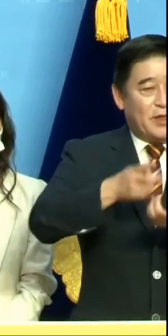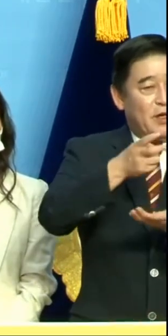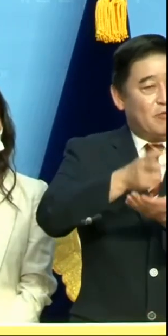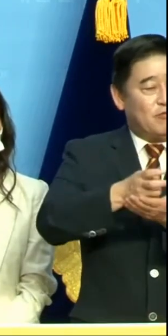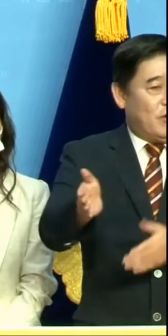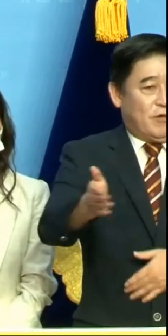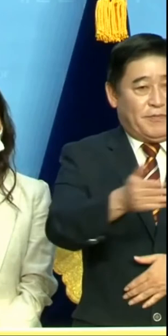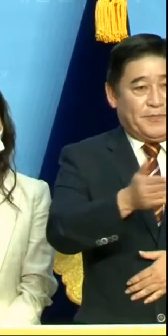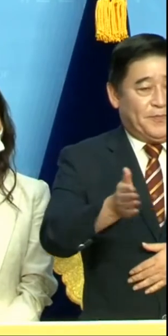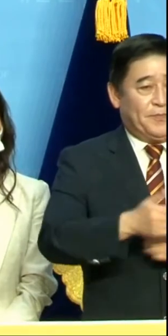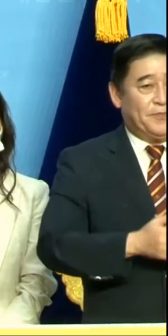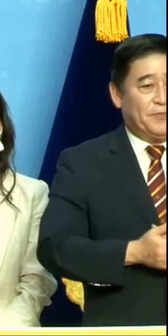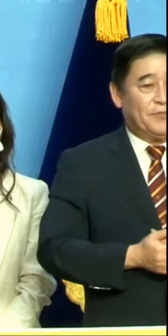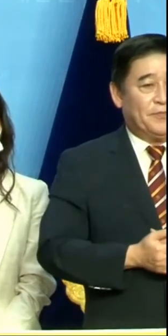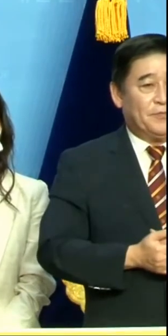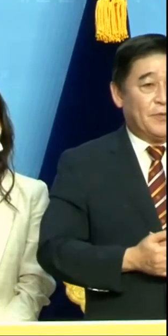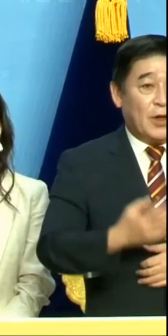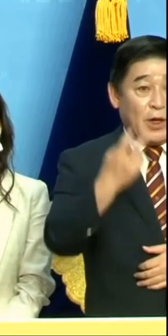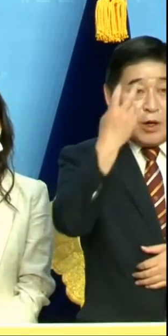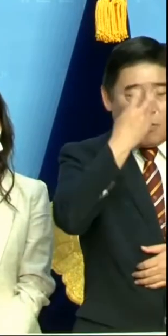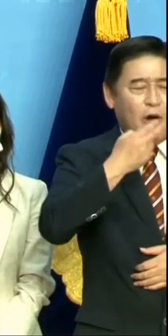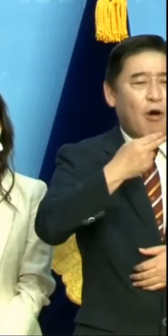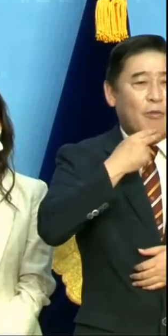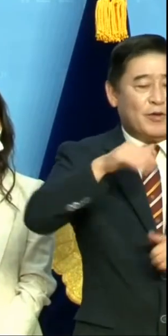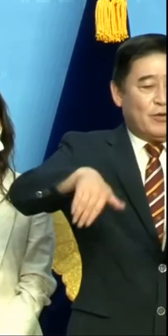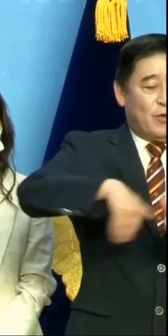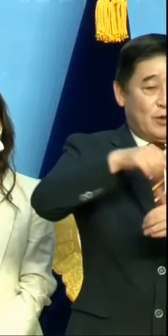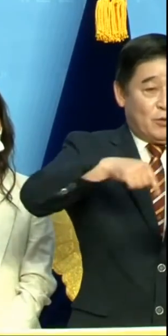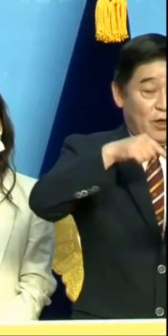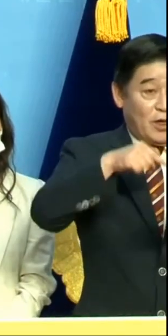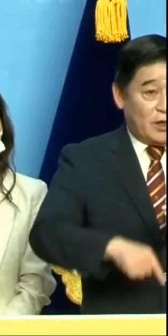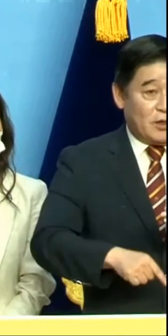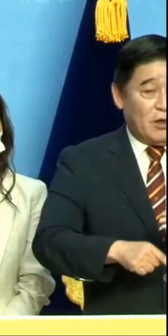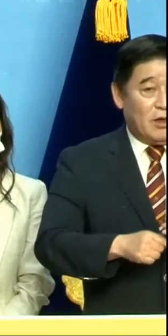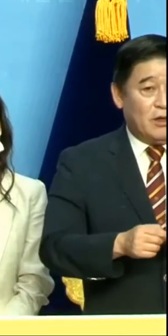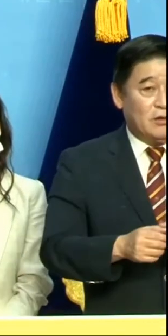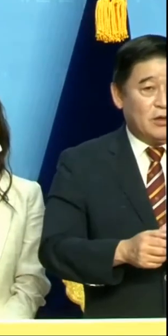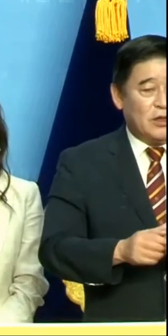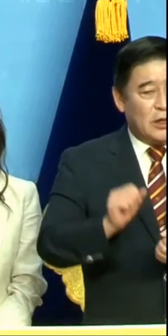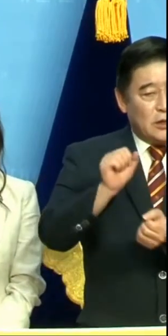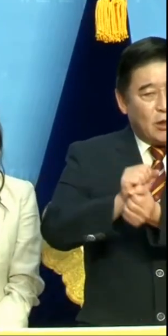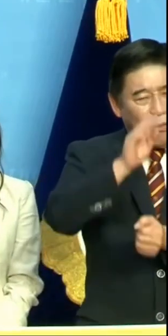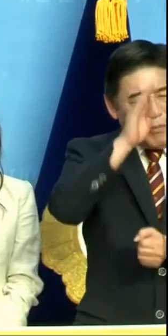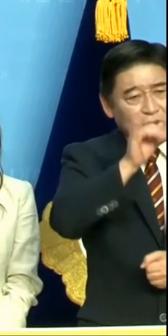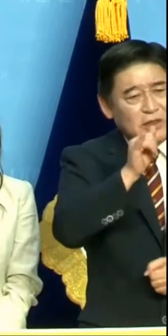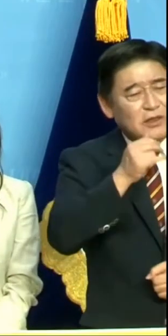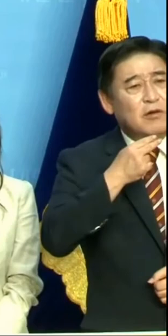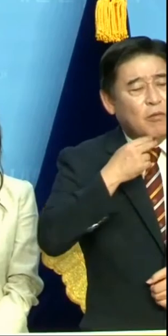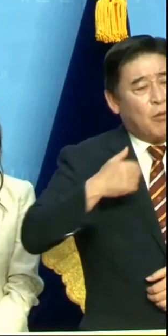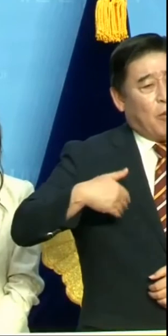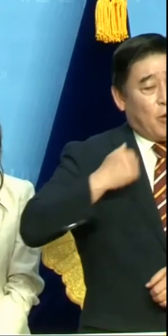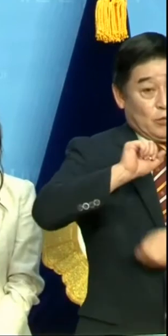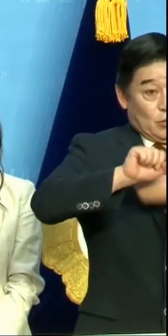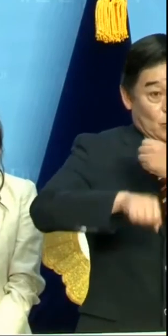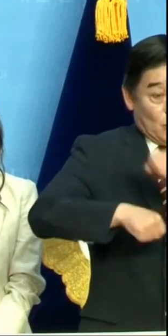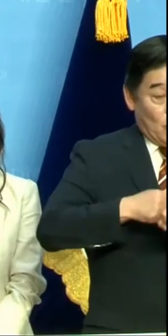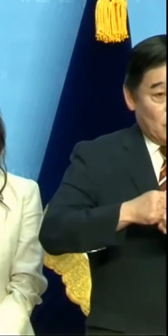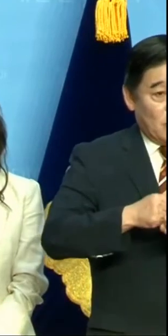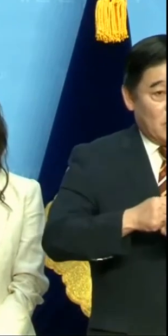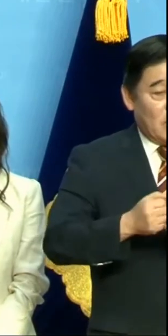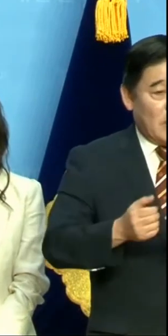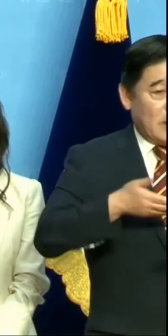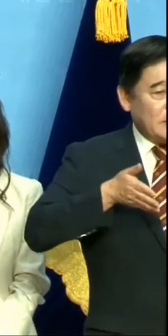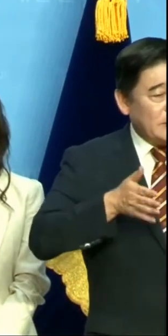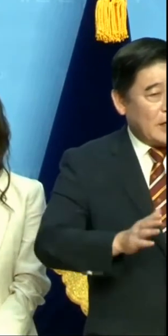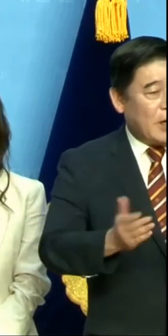전무하다 관리되지 않는 환경에서 어떤 병원 제가 있는지도 모르는 동물이 무분별하게 번식